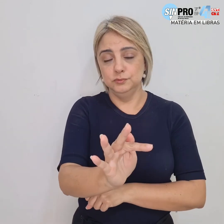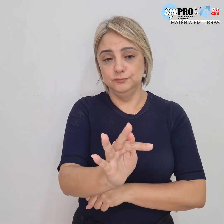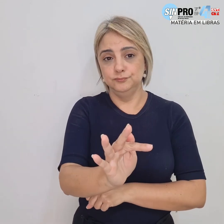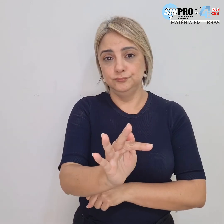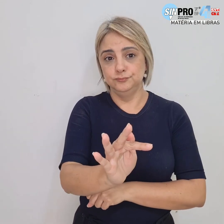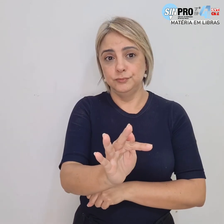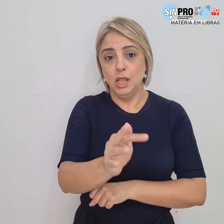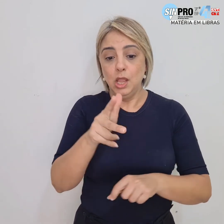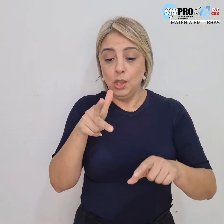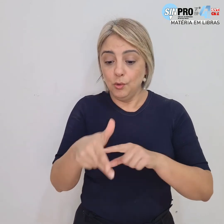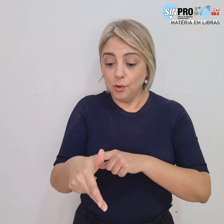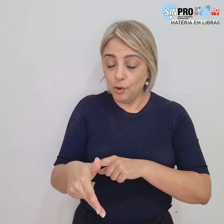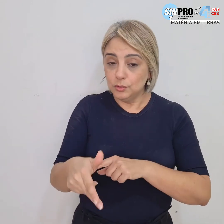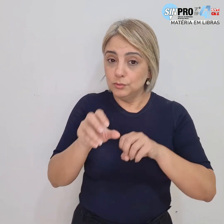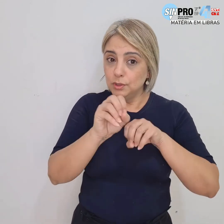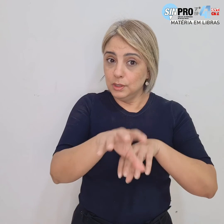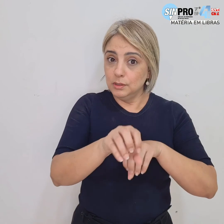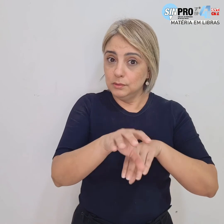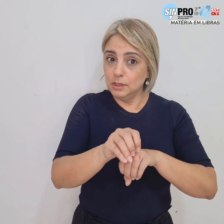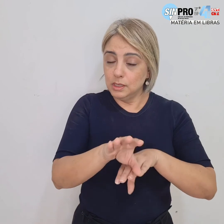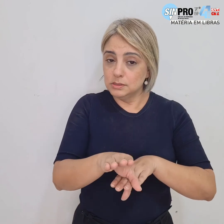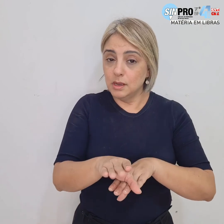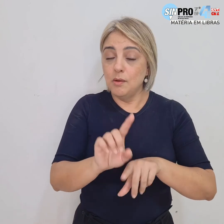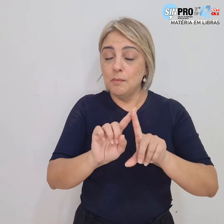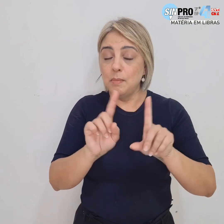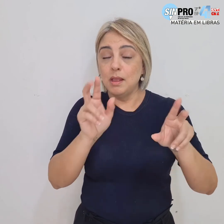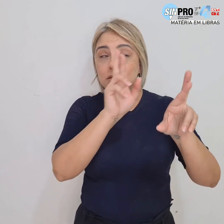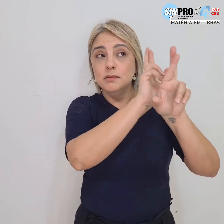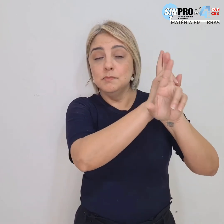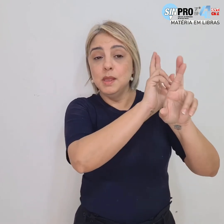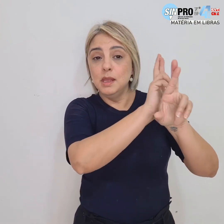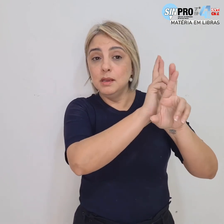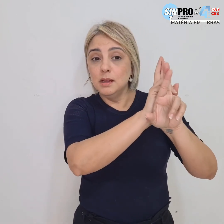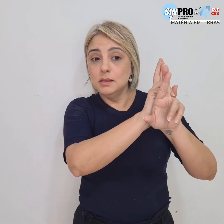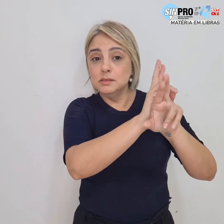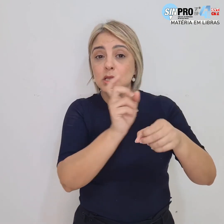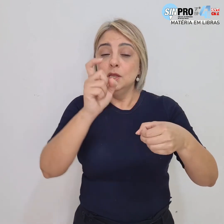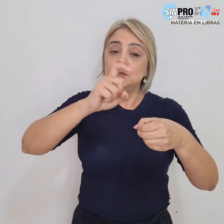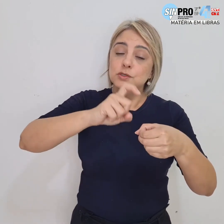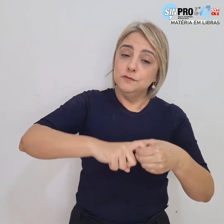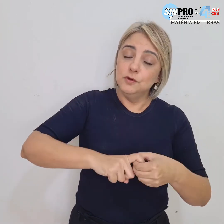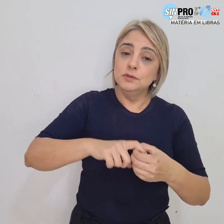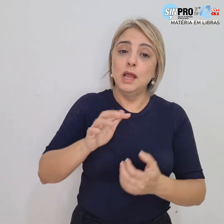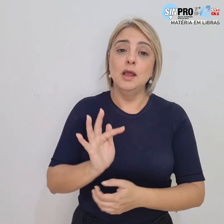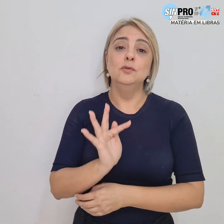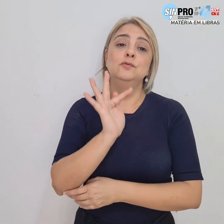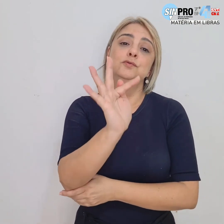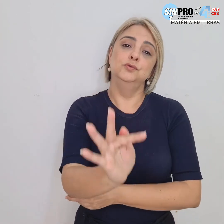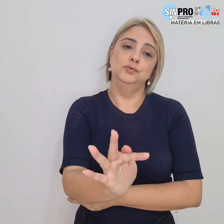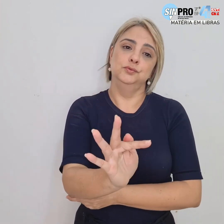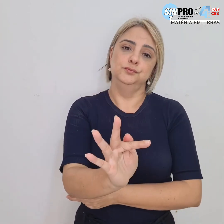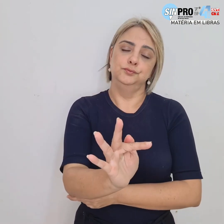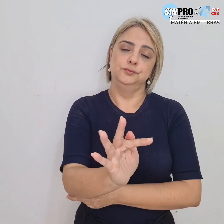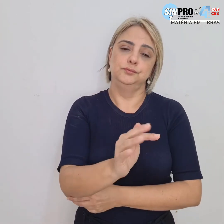vou cortar este custo, ainda com a esperança de retomar os estudos em médio ou longo prazo, diz.